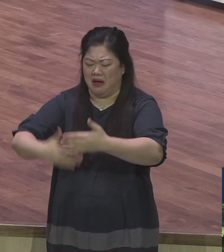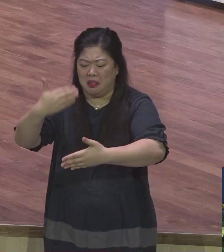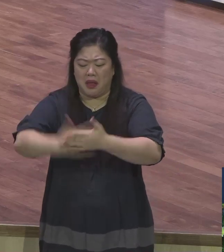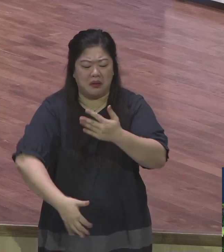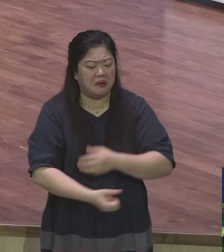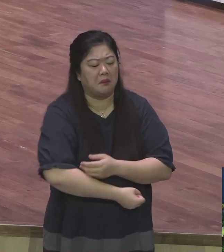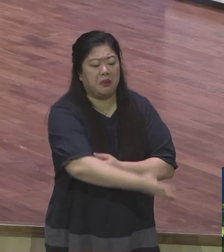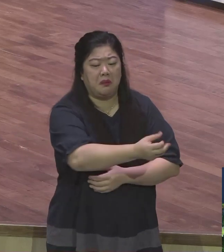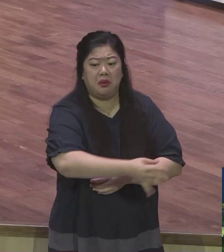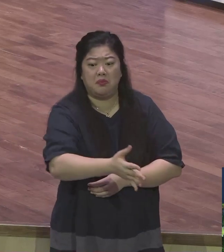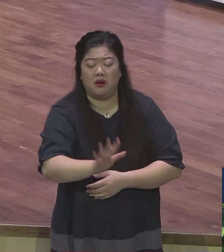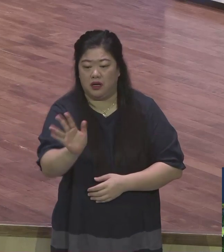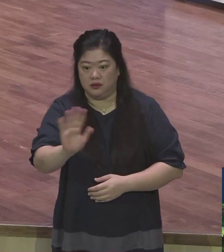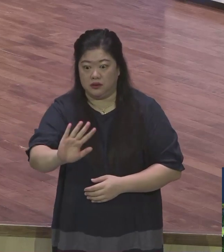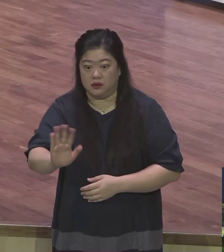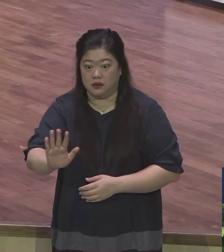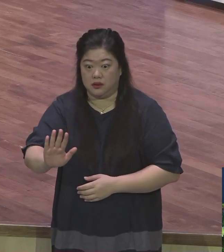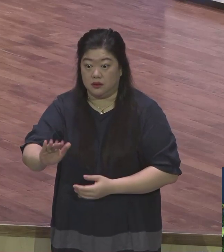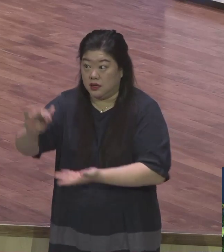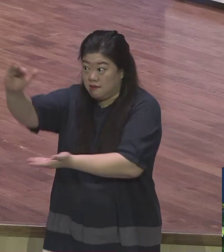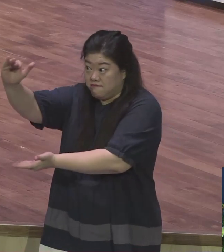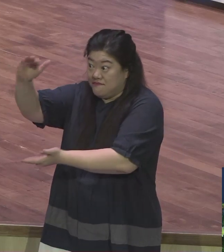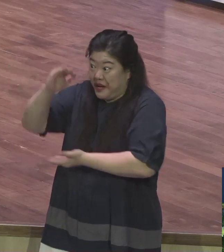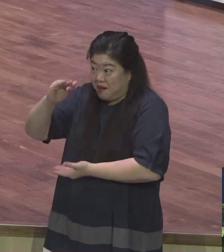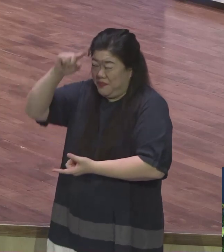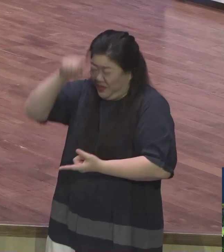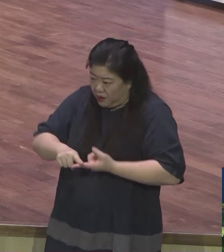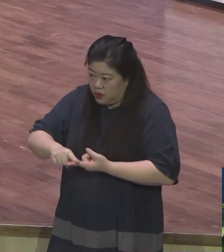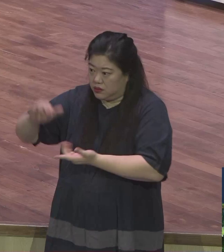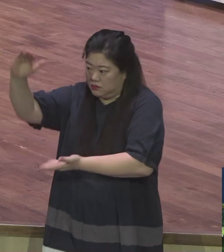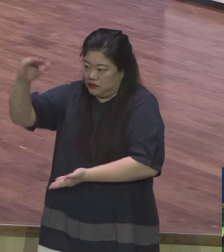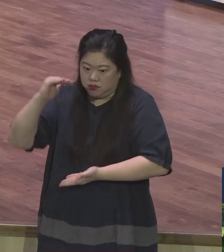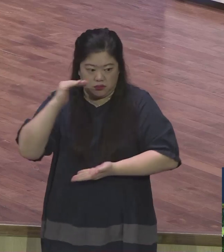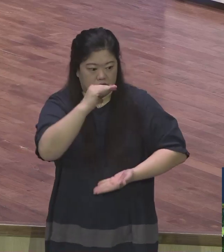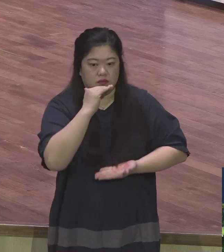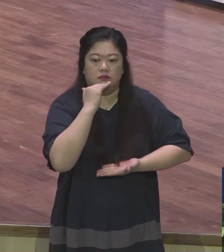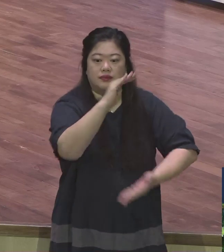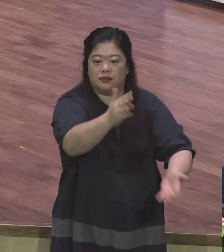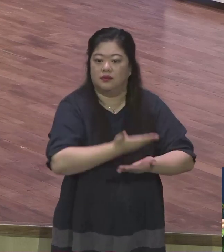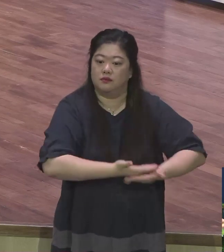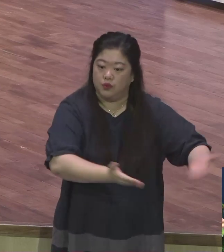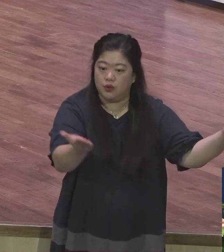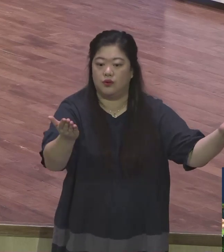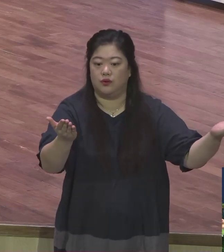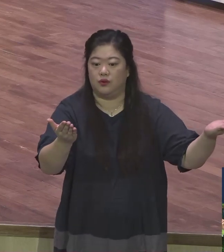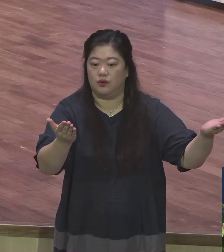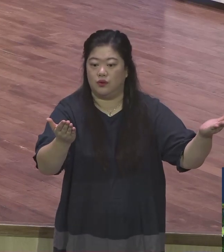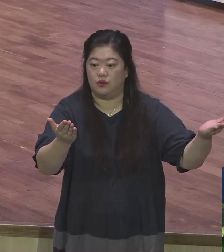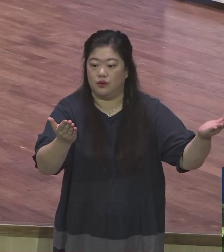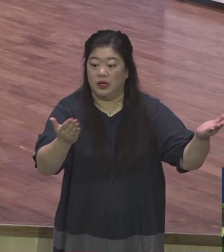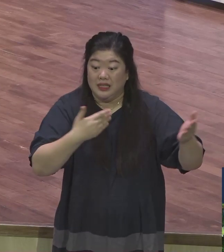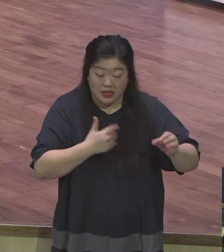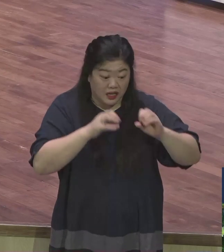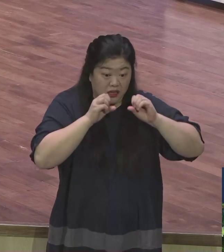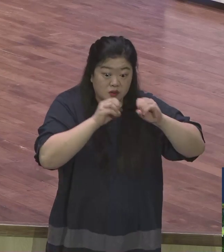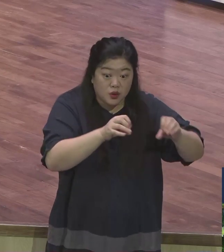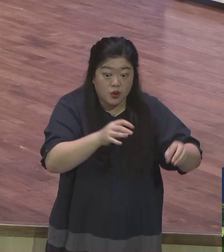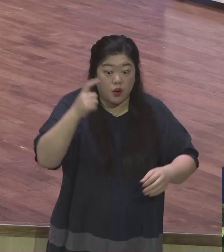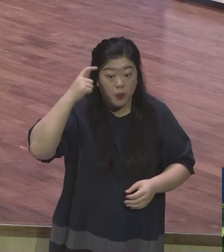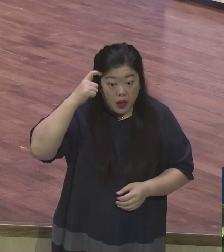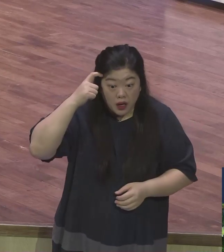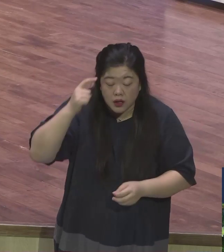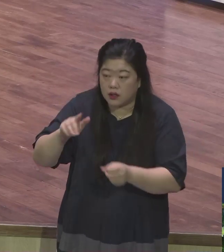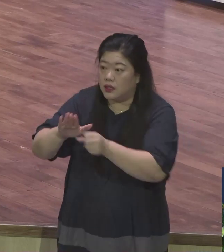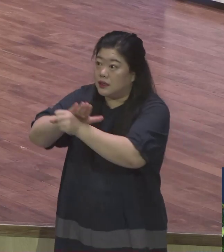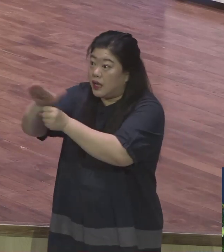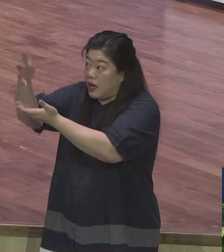하나님의 사랑의 빚을 지고 그 빚이 뭡니까? 하나님의 사랑을 말하는 거예요. 하나님의 사랑 구원의